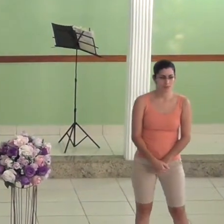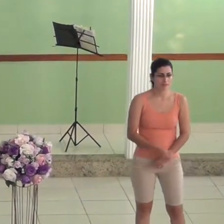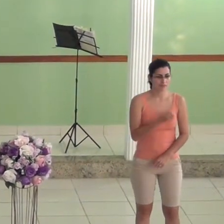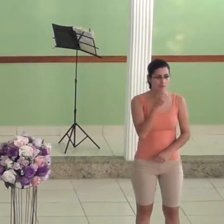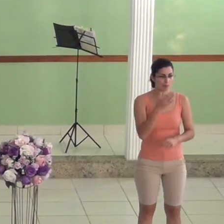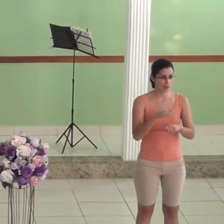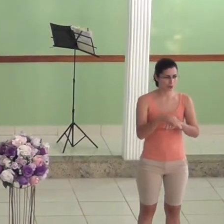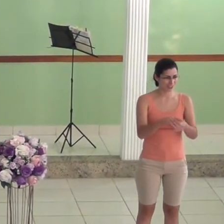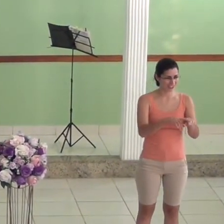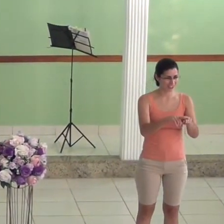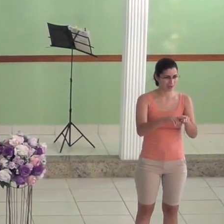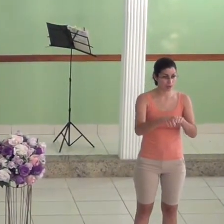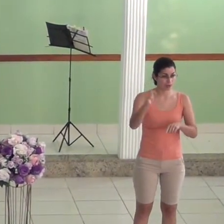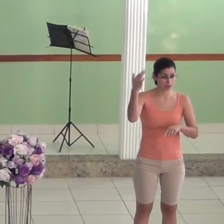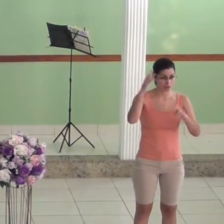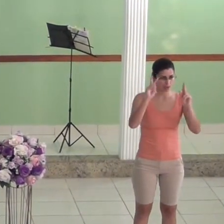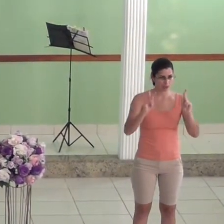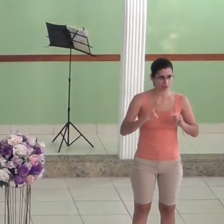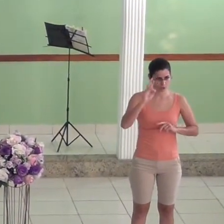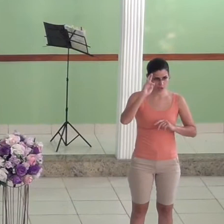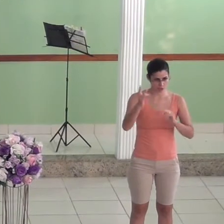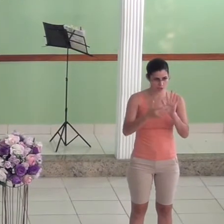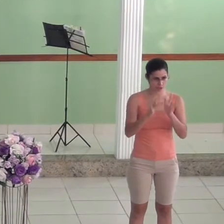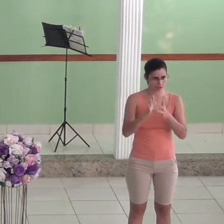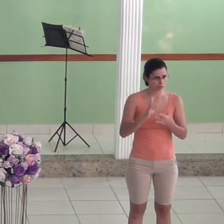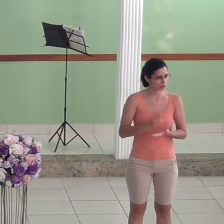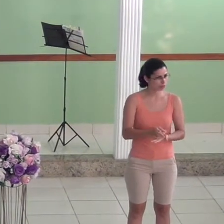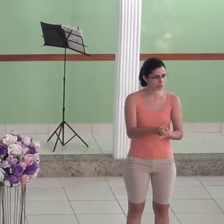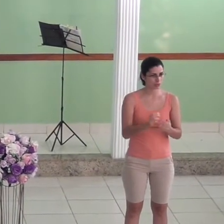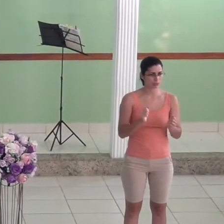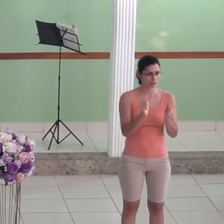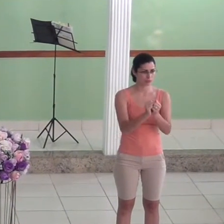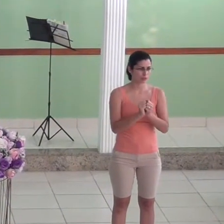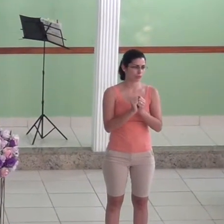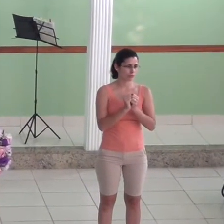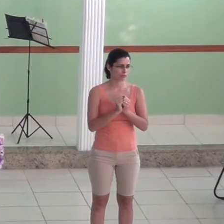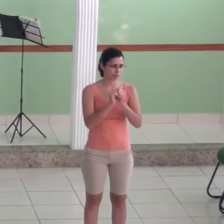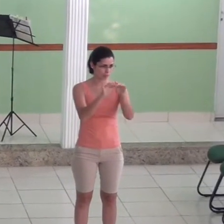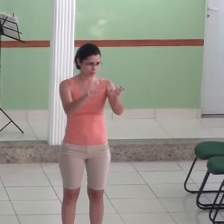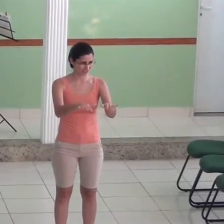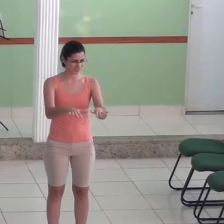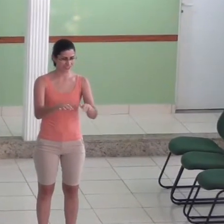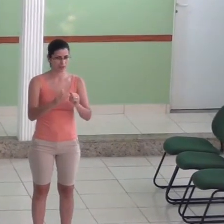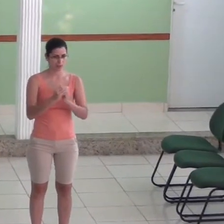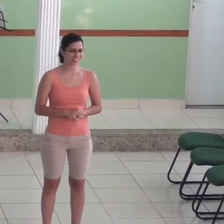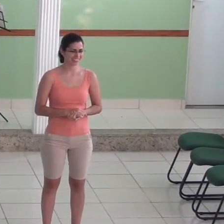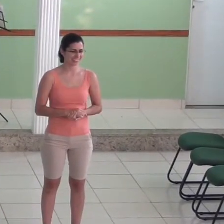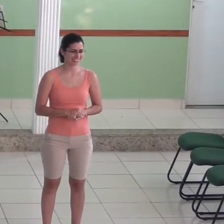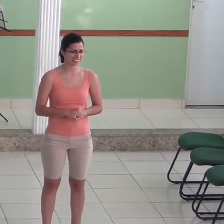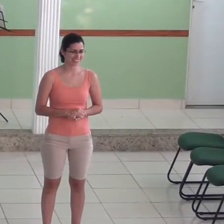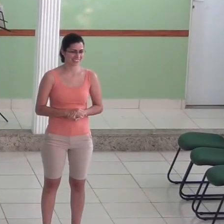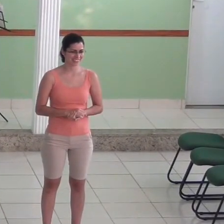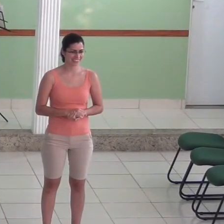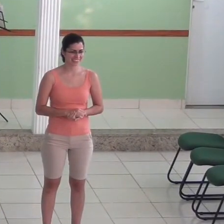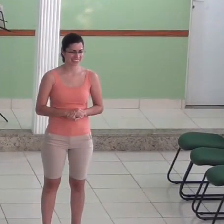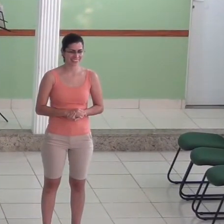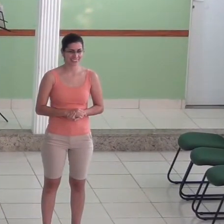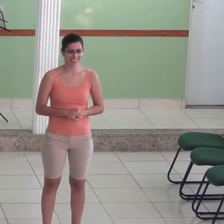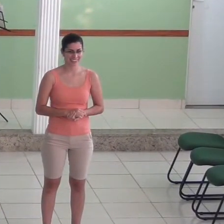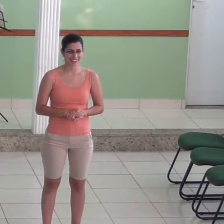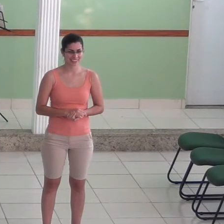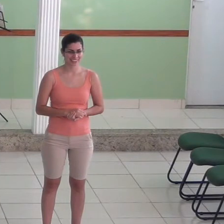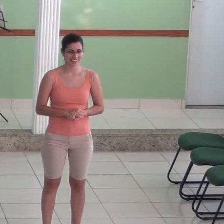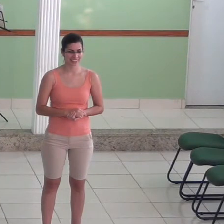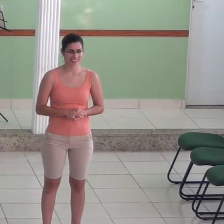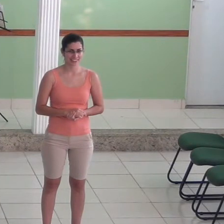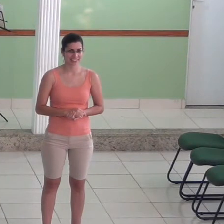Boa noite, meus irmãos. Que a graça e a paz do Senhor Jesus estejam sobre cada um de vocês. Amém? Irmãos,